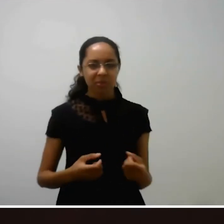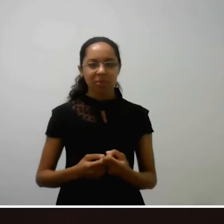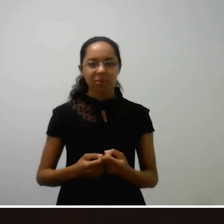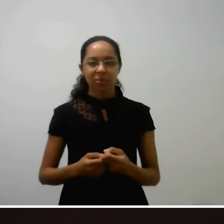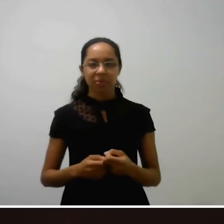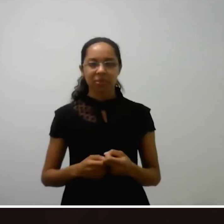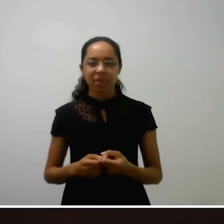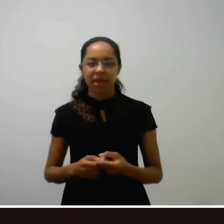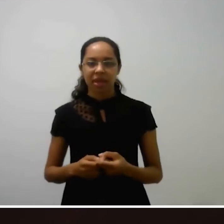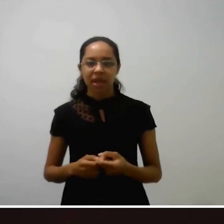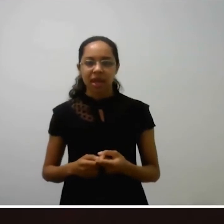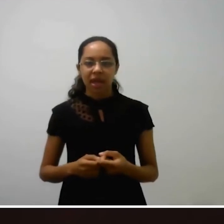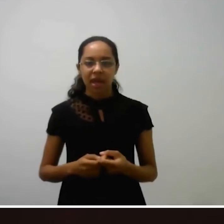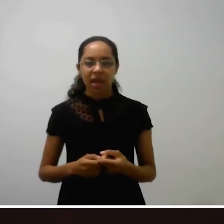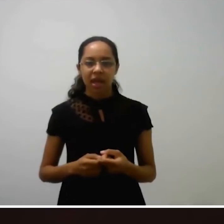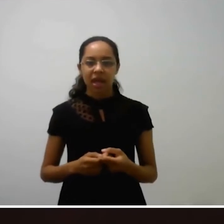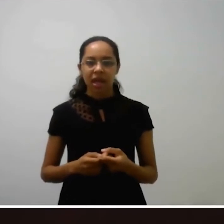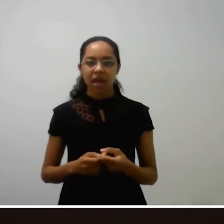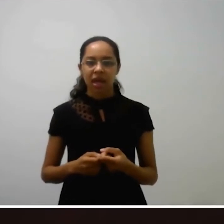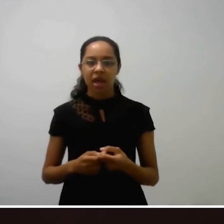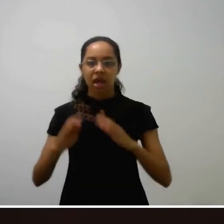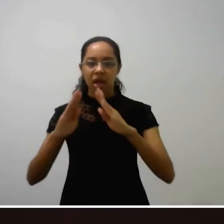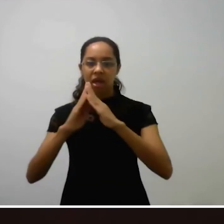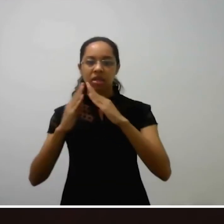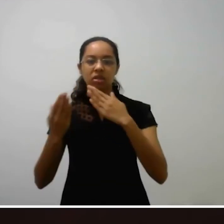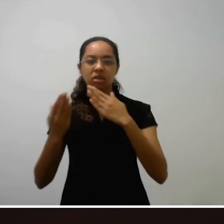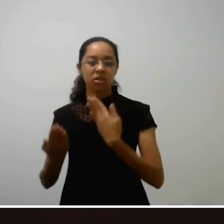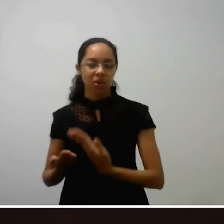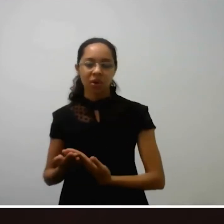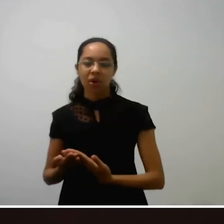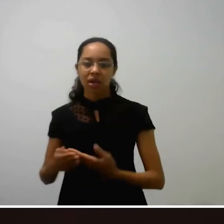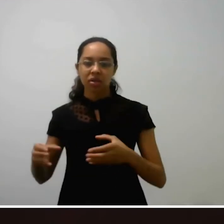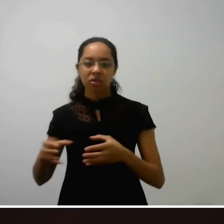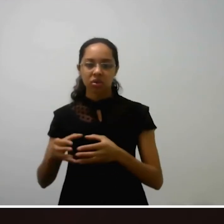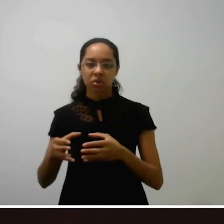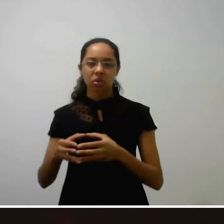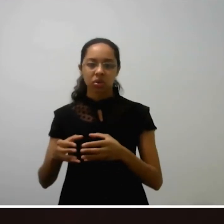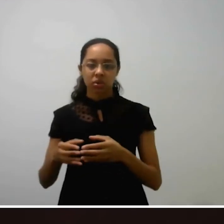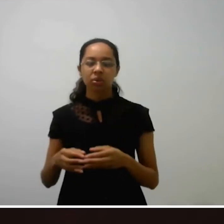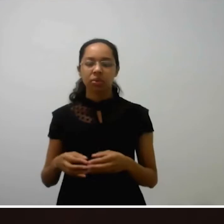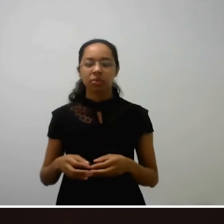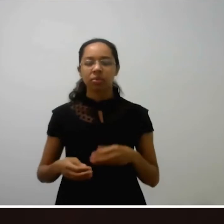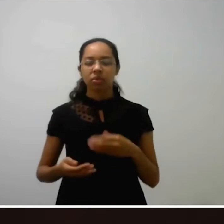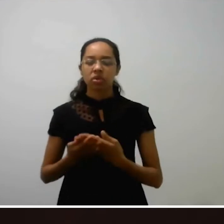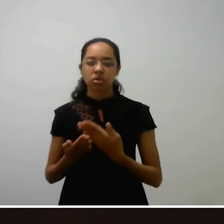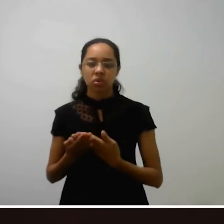Por isso que o irmão Dong recebeu a visão de Deus de criar SEAP.